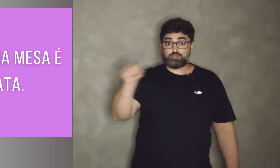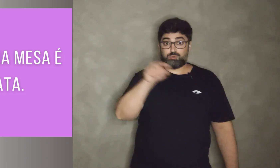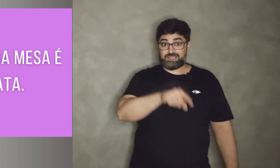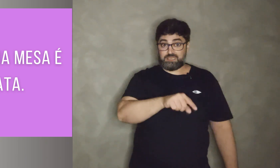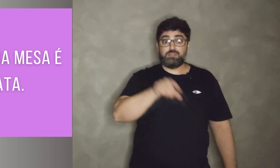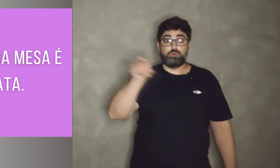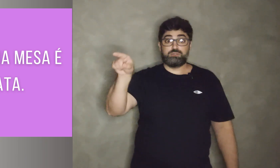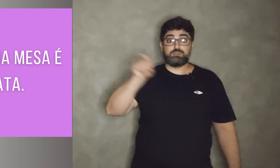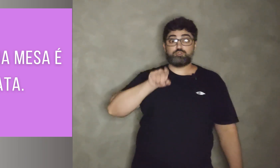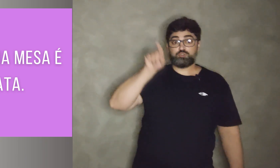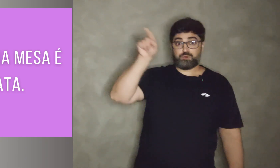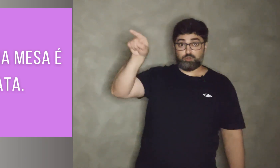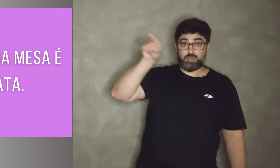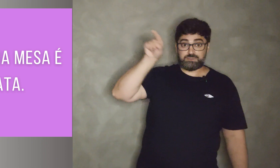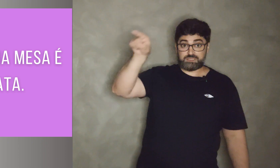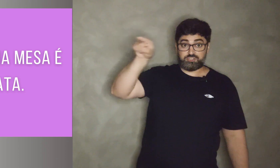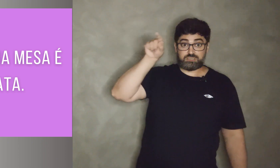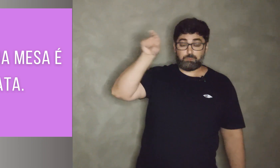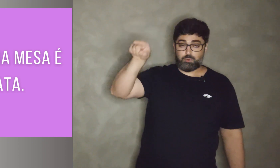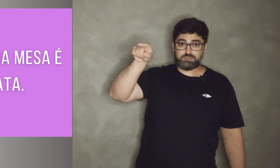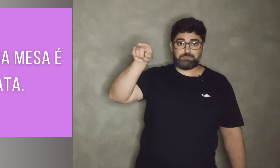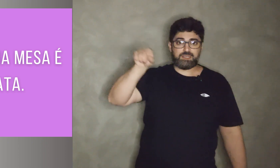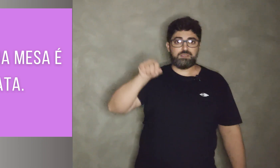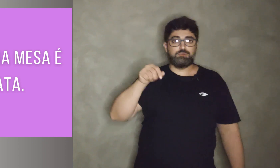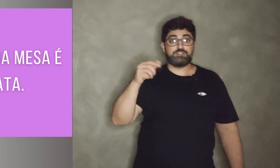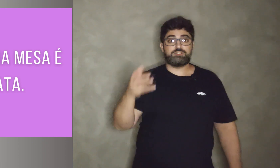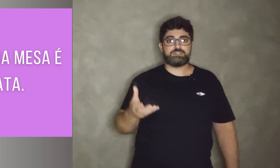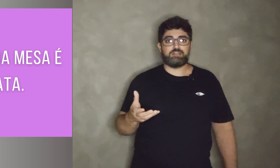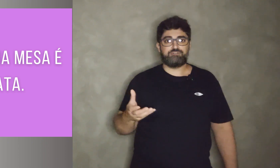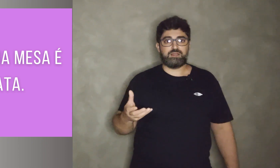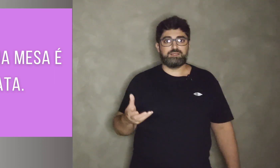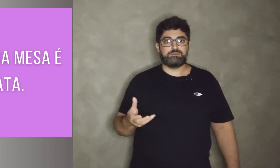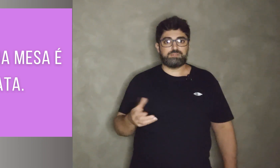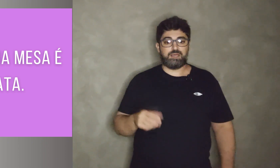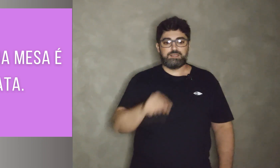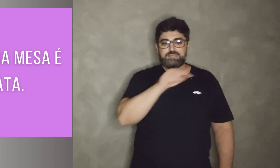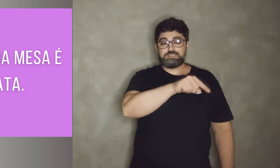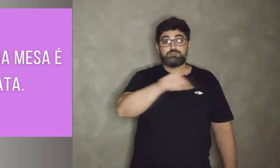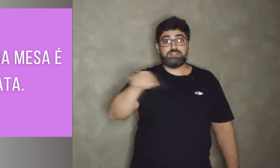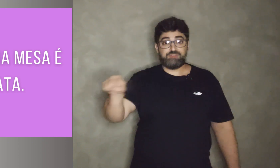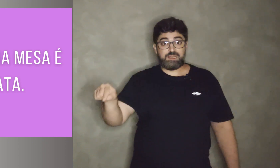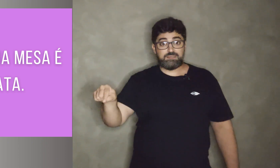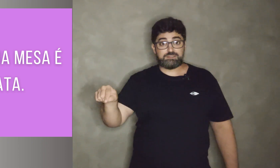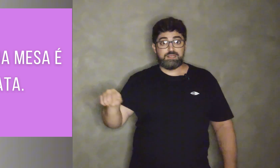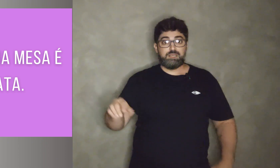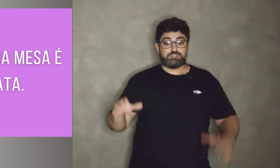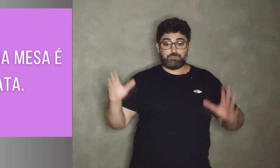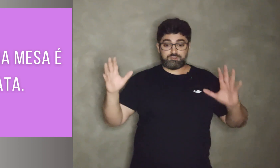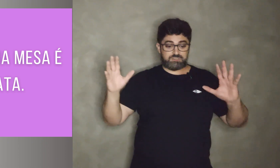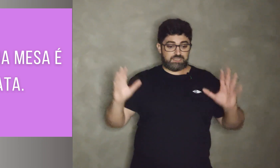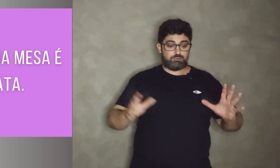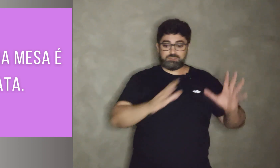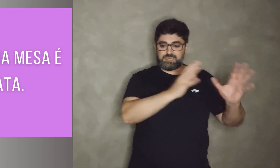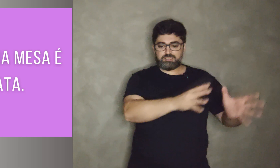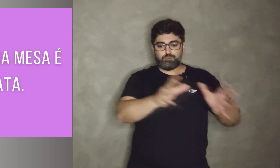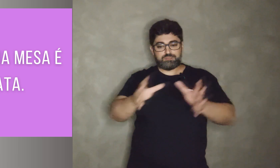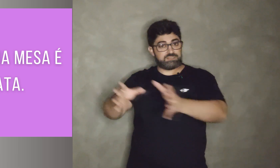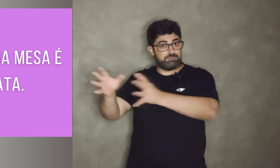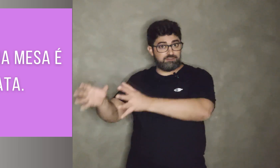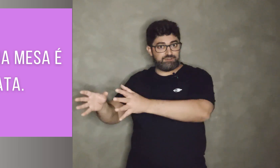Isto, aquilo, então são os pronomes, a gente aponta para aquilo que a gente está falando, tá? São os referentes. Se eu posso estar com 3 coisas na minha